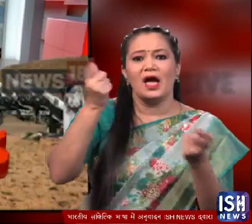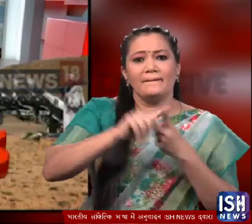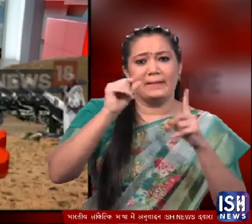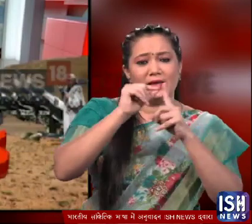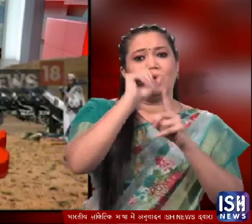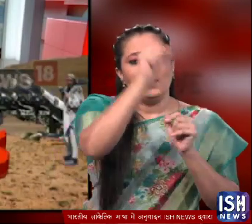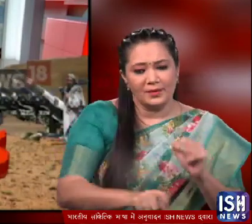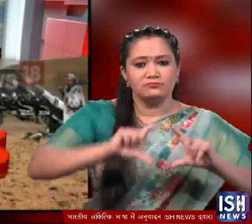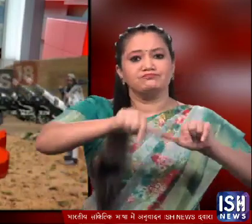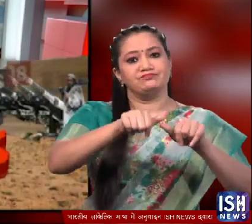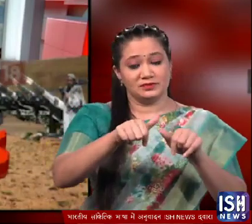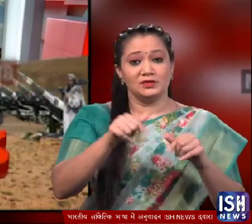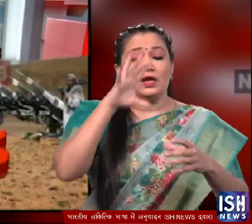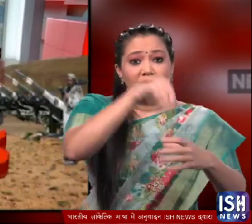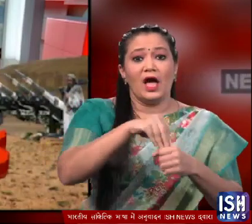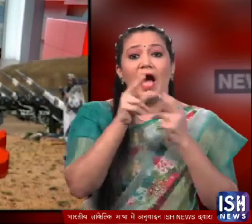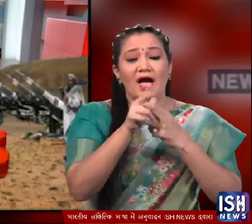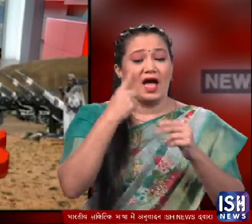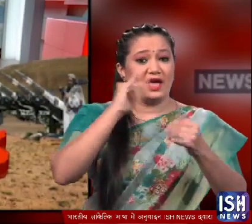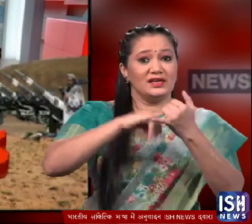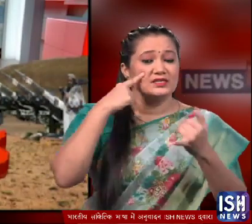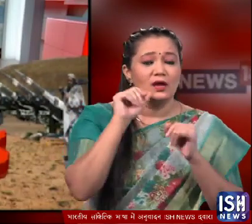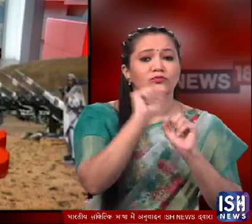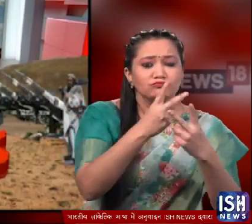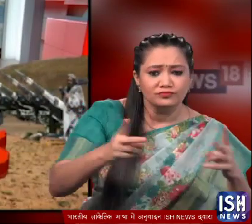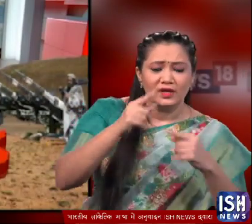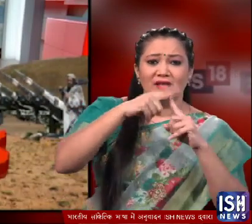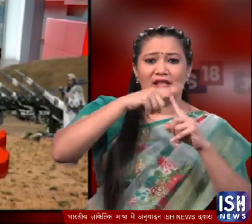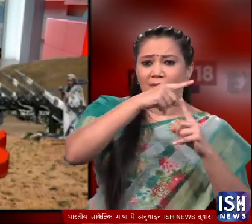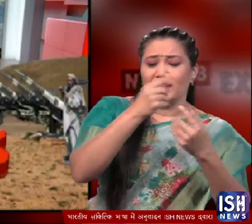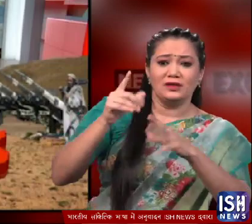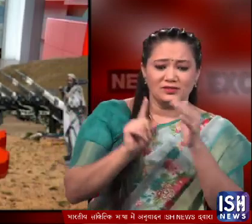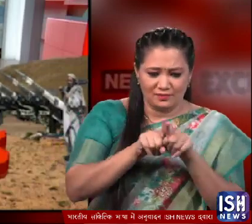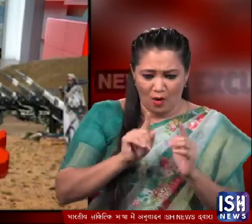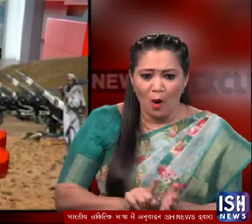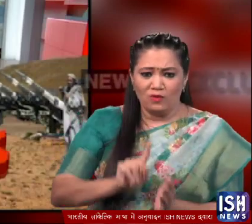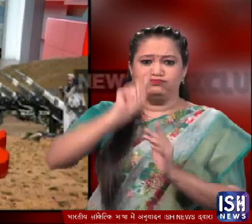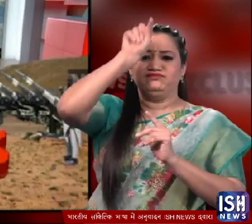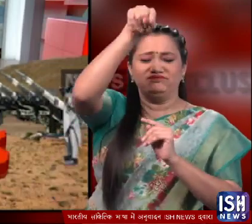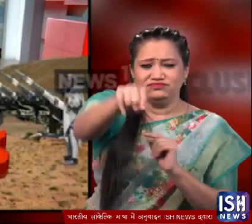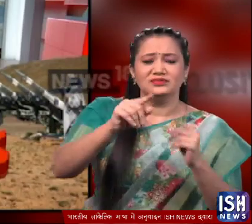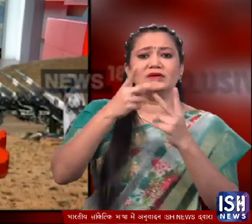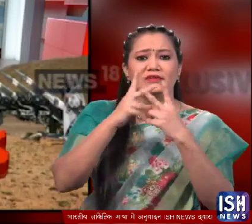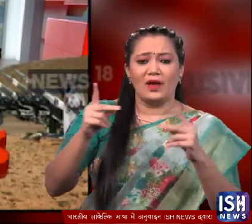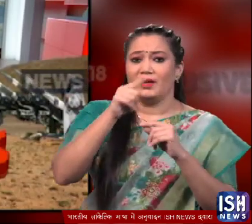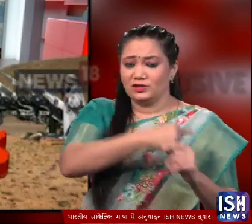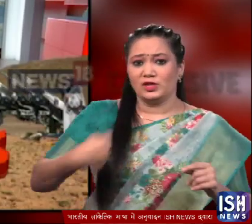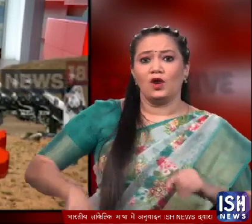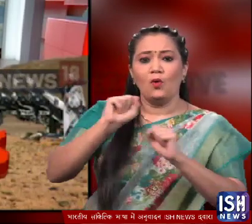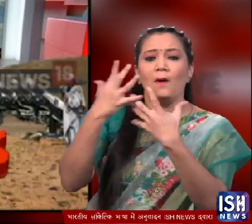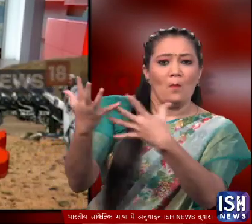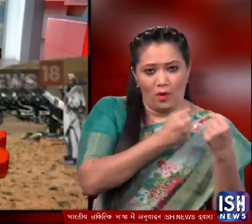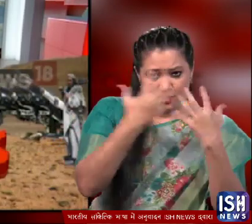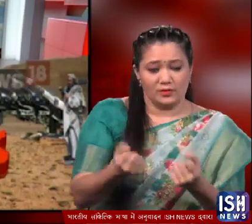हुई, जिसमें पाकिस्तान की सेना और आईएसआई के इशारे पर तालिबान ने जमीन से हवा में मार करने वाली चीनी मिसाइल की मांग